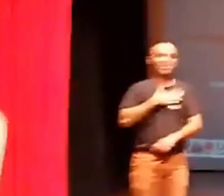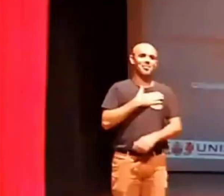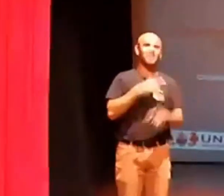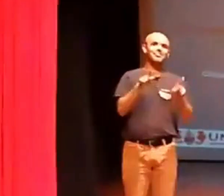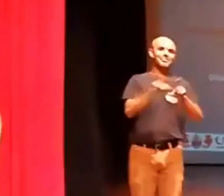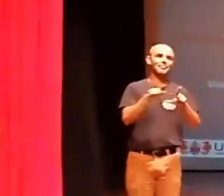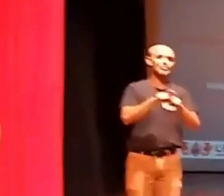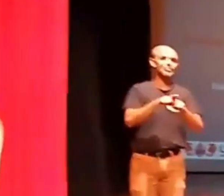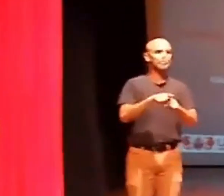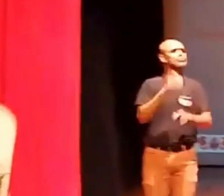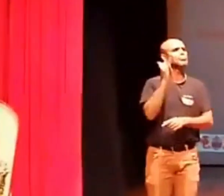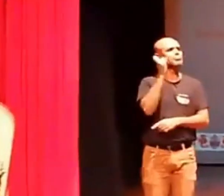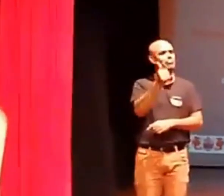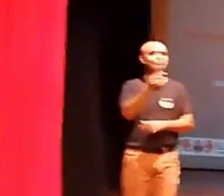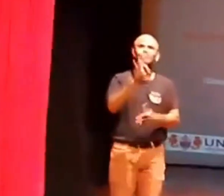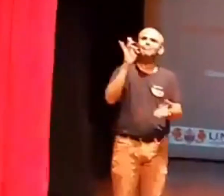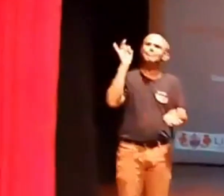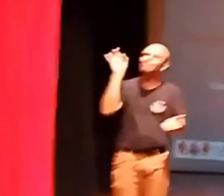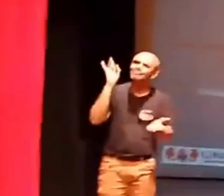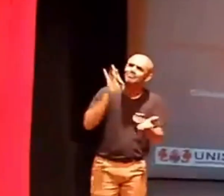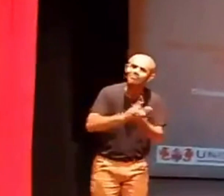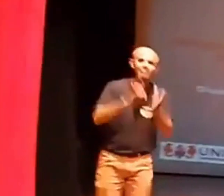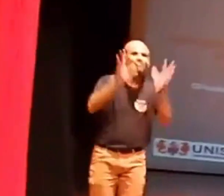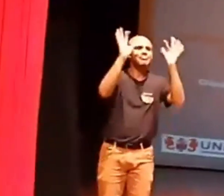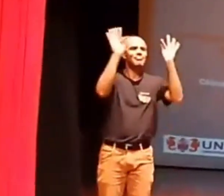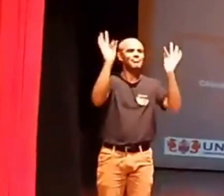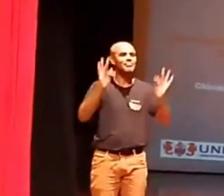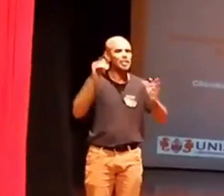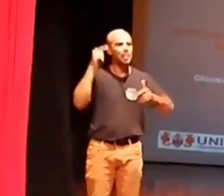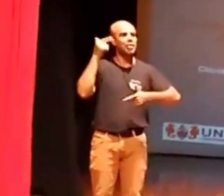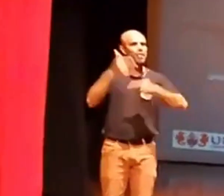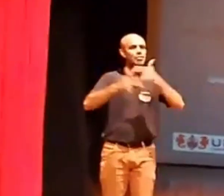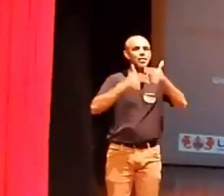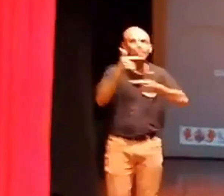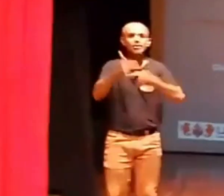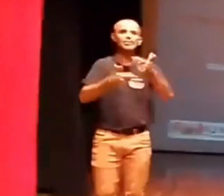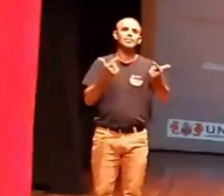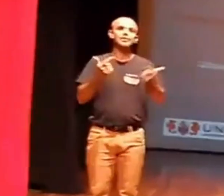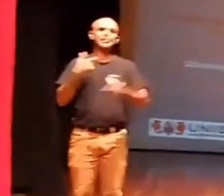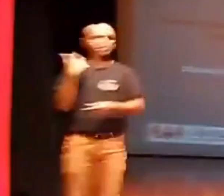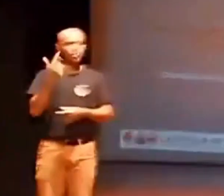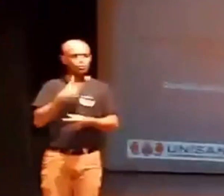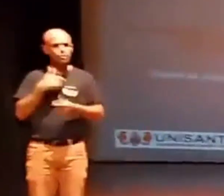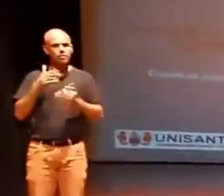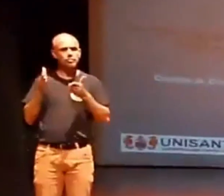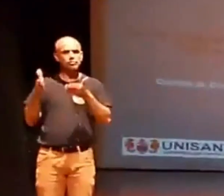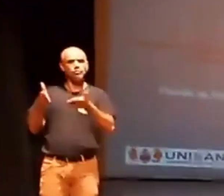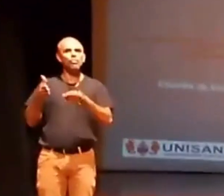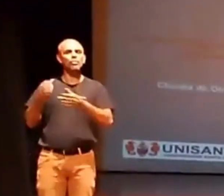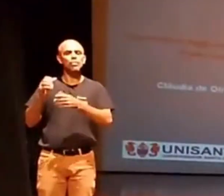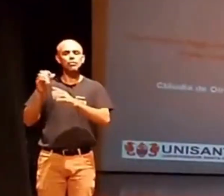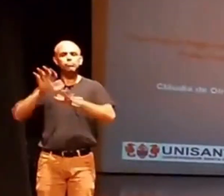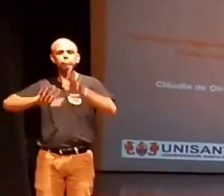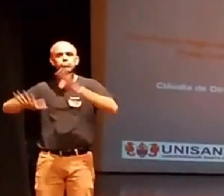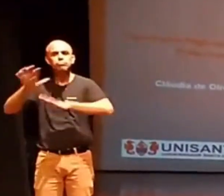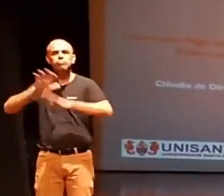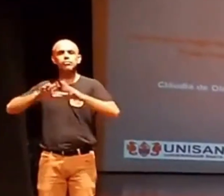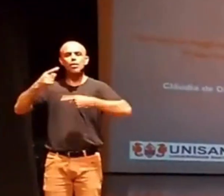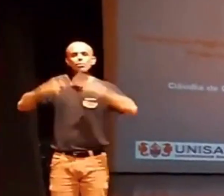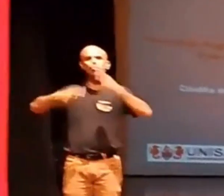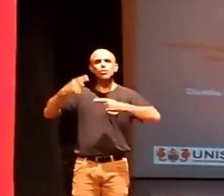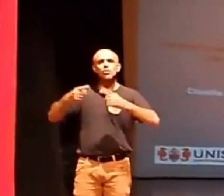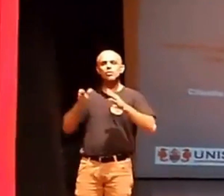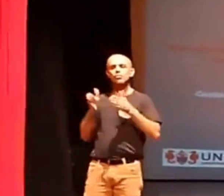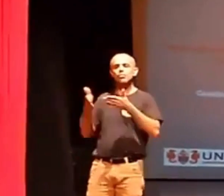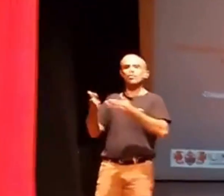E dizer que realmente eu estou muito feliz de ver um trabalho onde a gente está lidando com a prevenção, com a política pública de